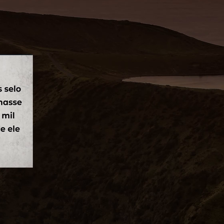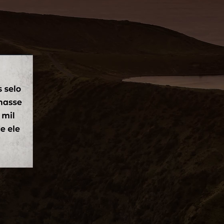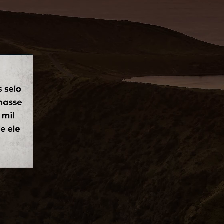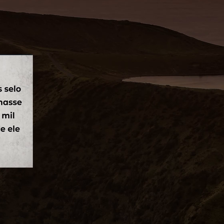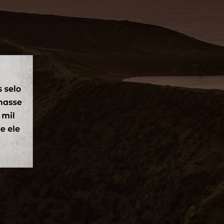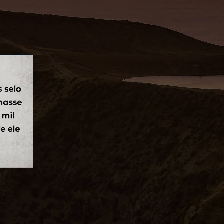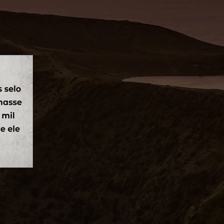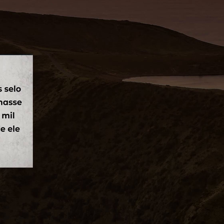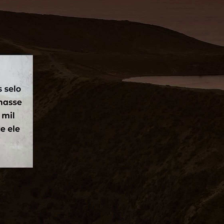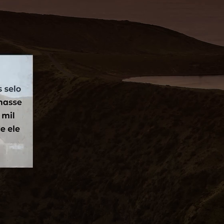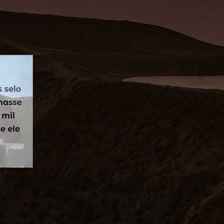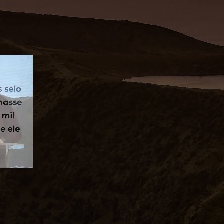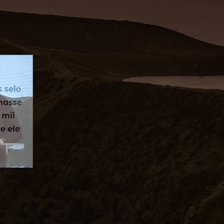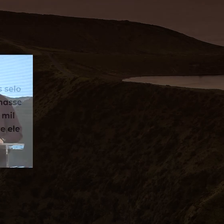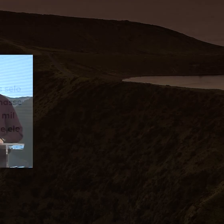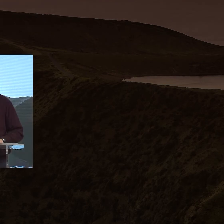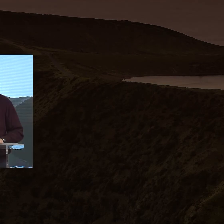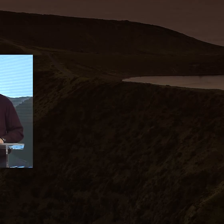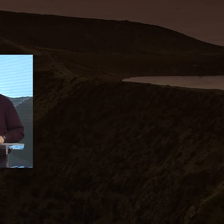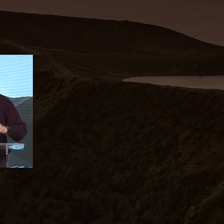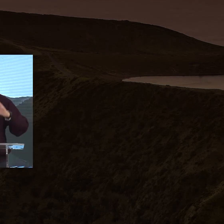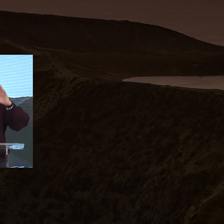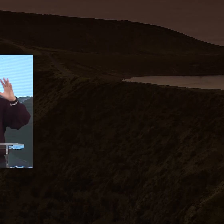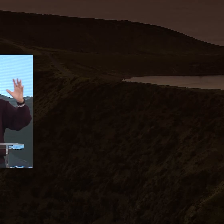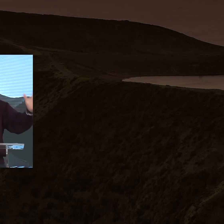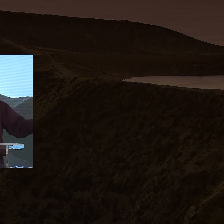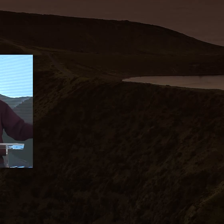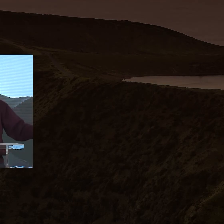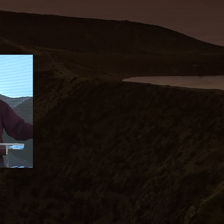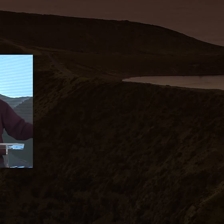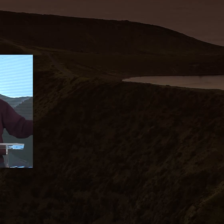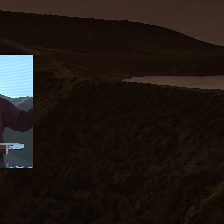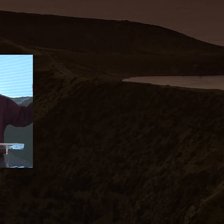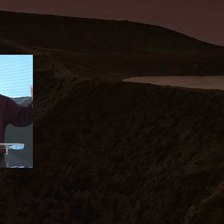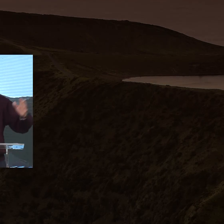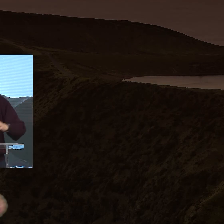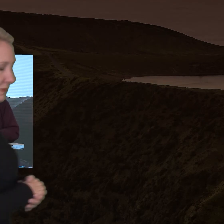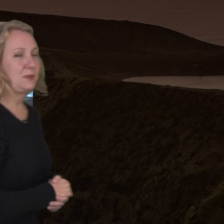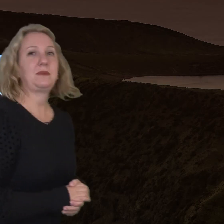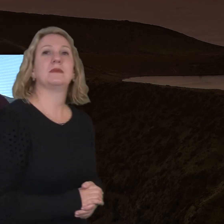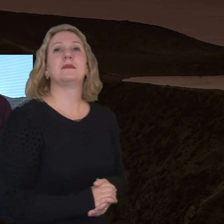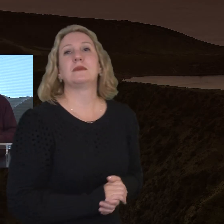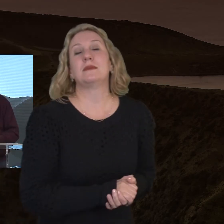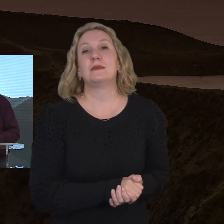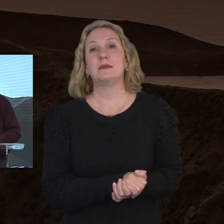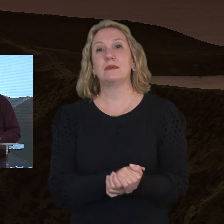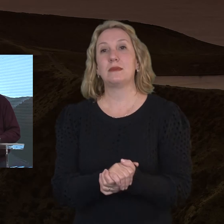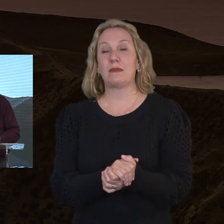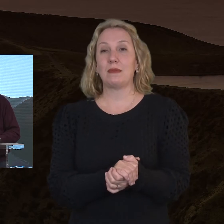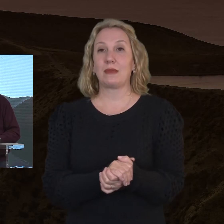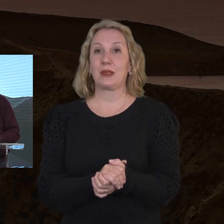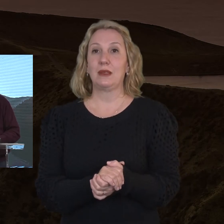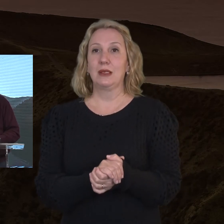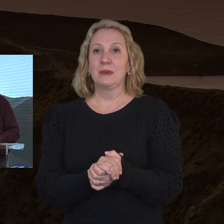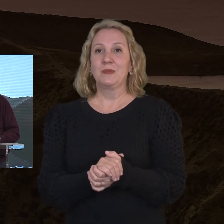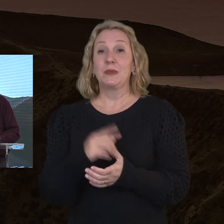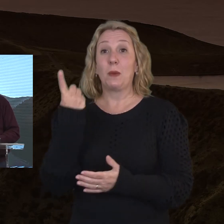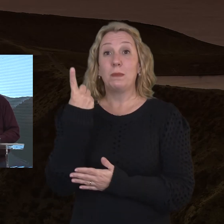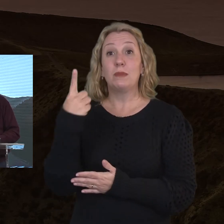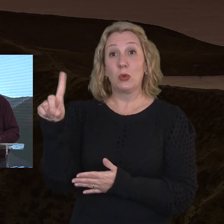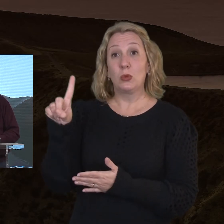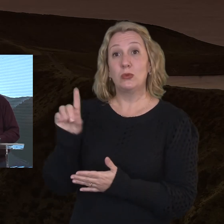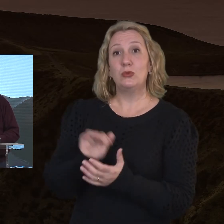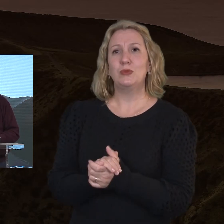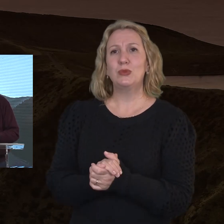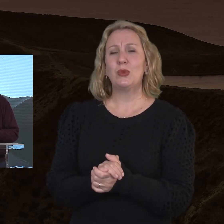antes do milênio mas depois da grande tribulação e por último irmãos por último quem vai executar a sentença